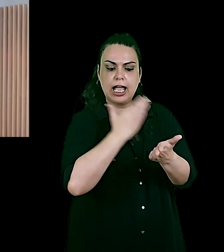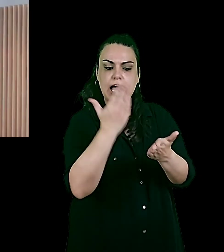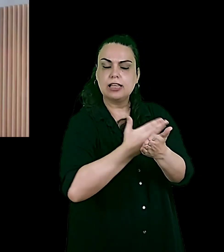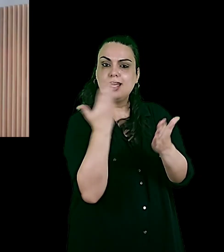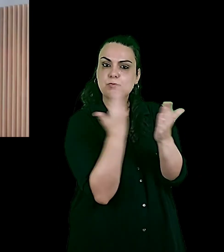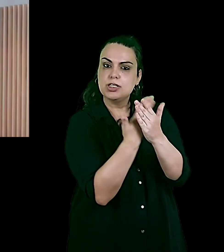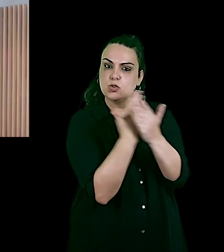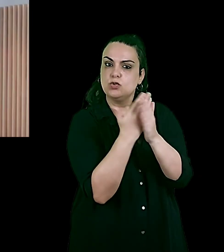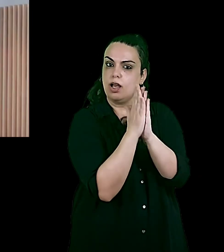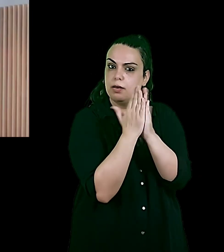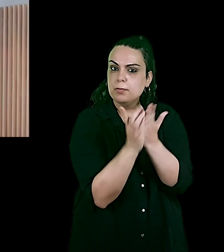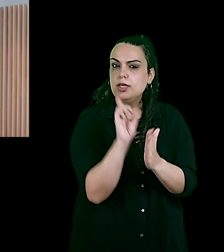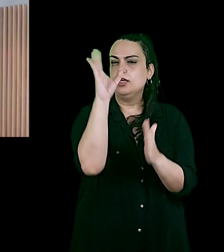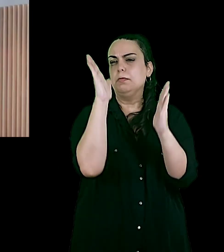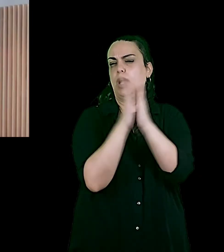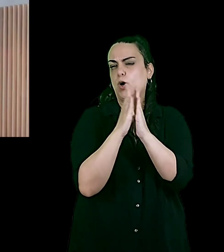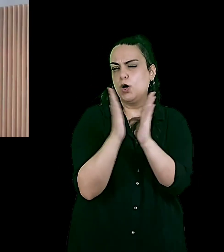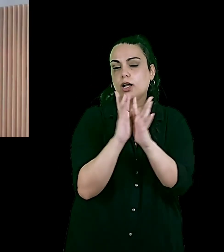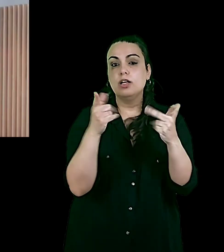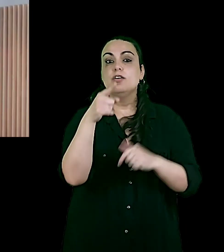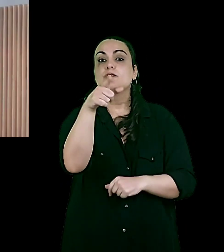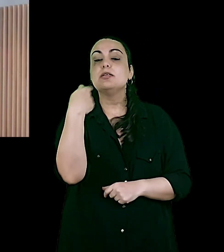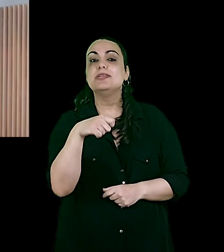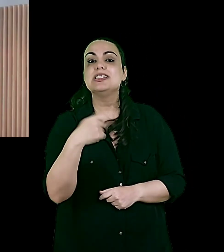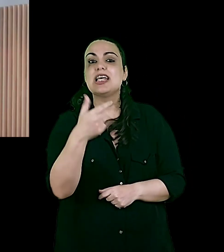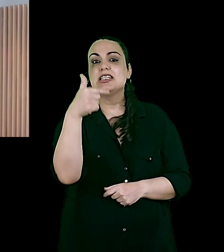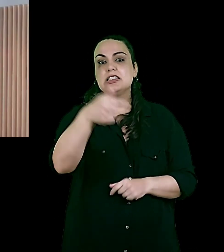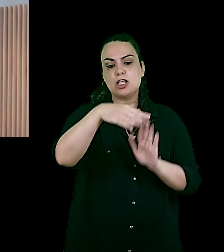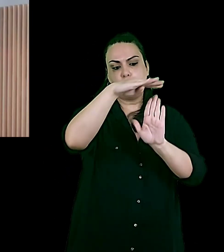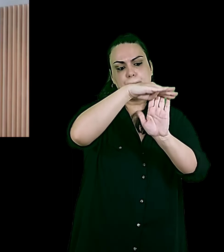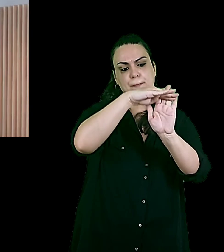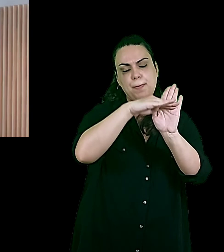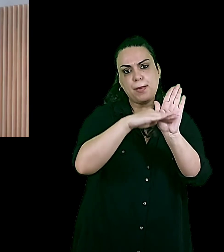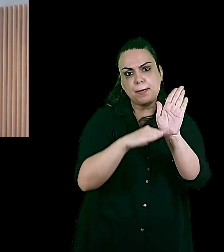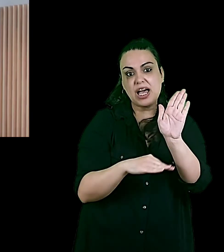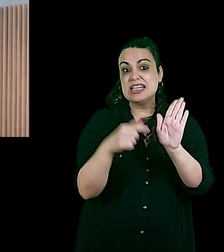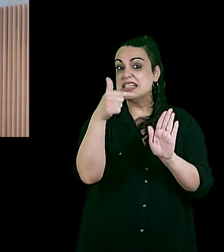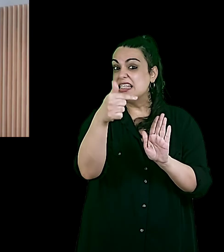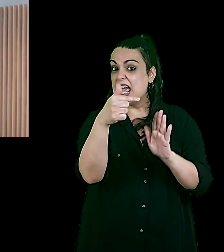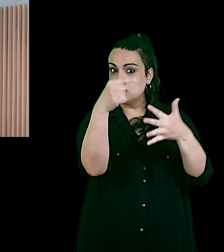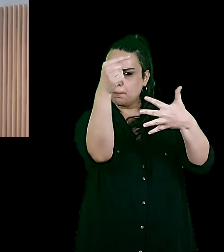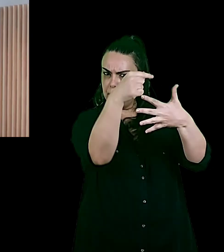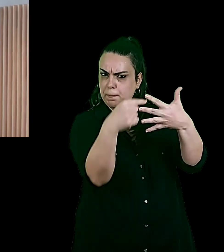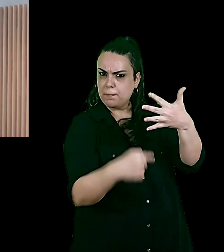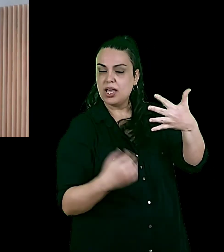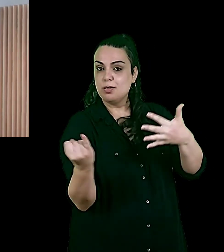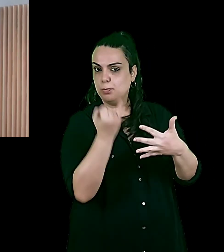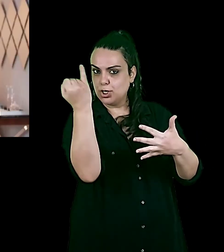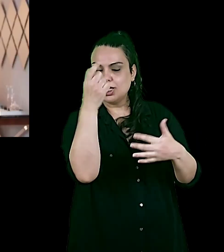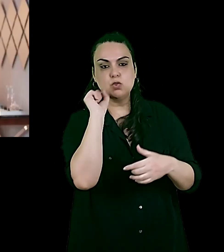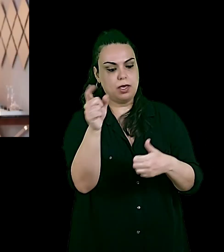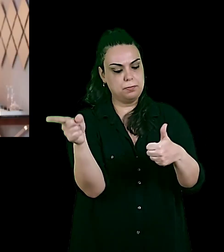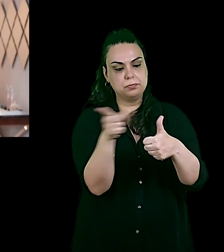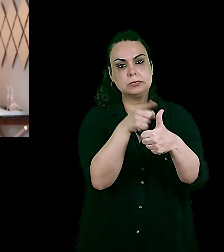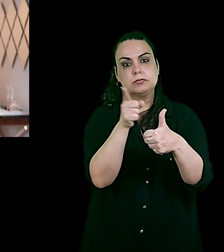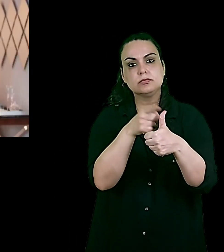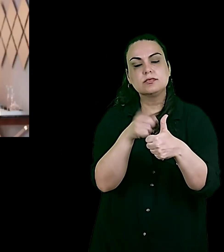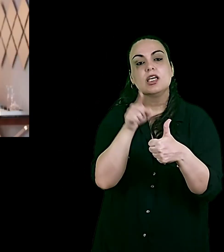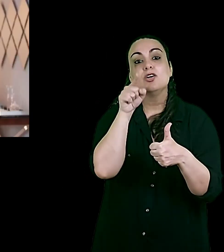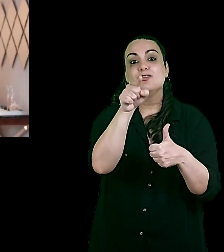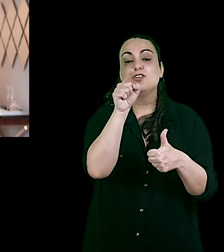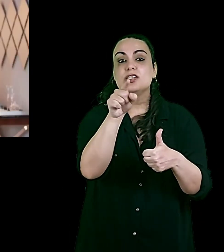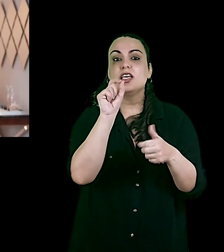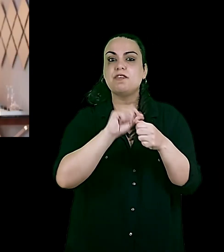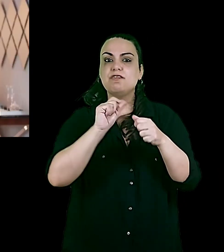devocional. E nesse caderno você precisa separar 7 espaços para colocação de 7 itens muito importantes. São eles,